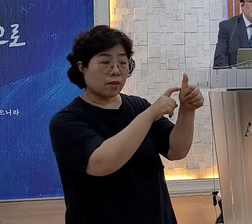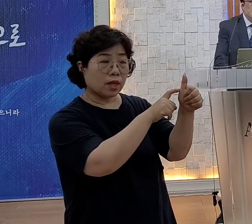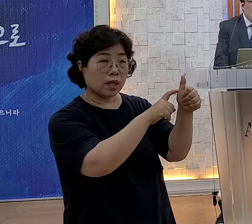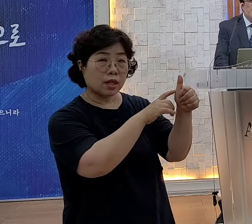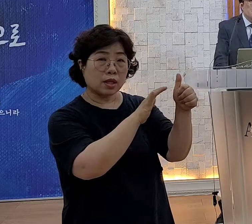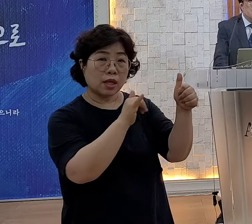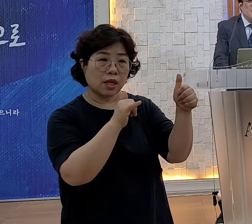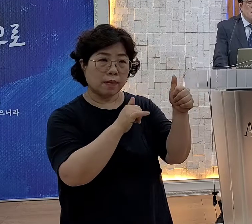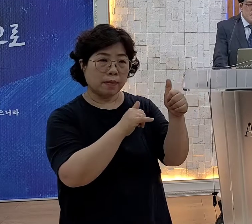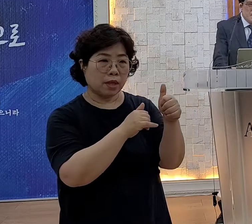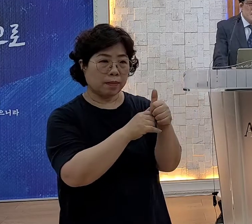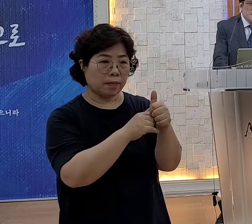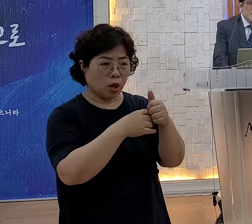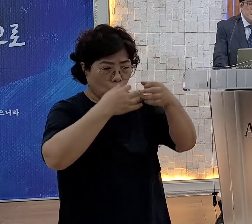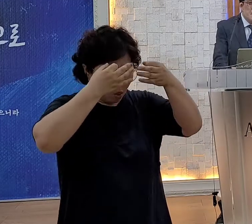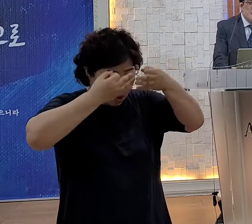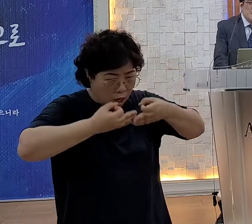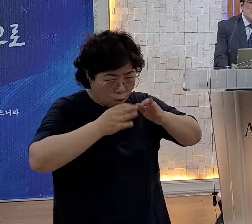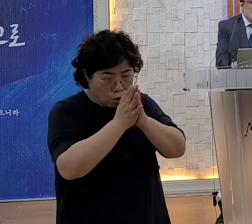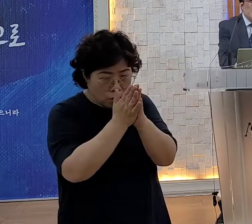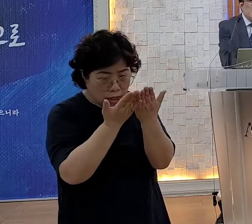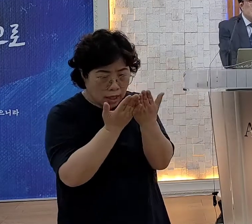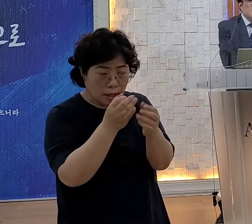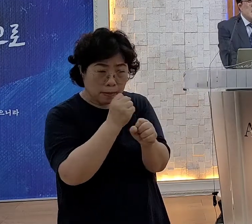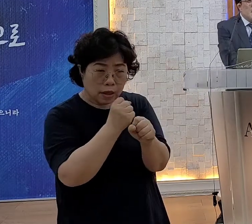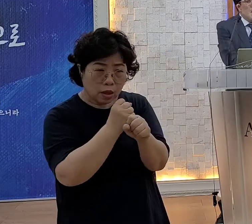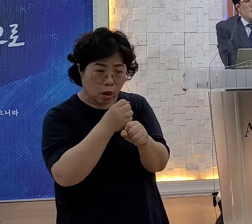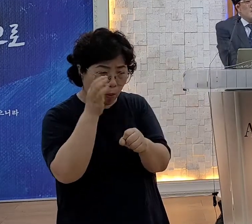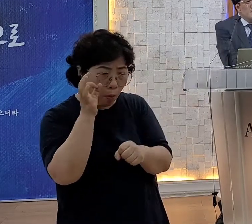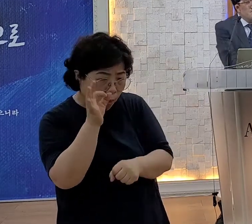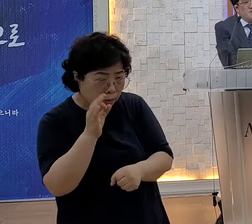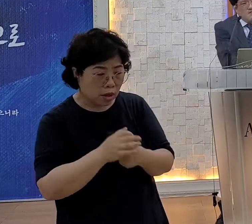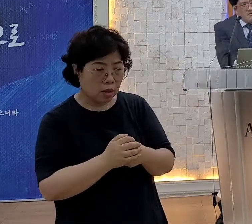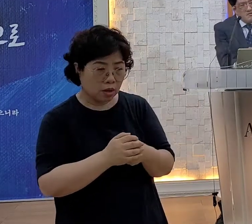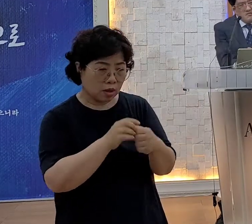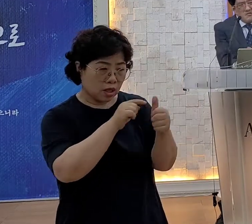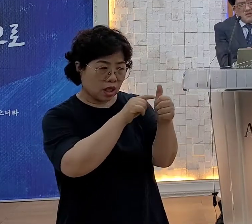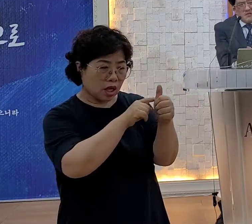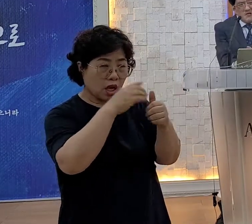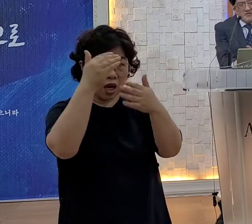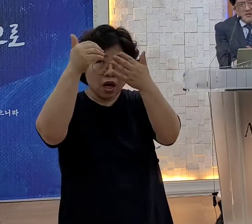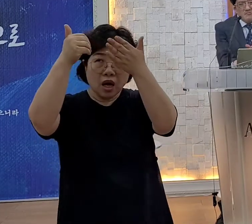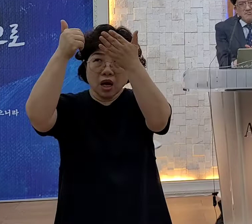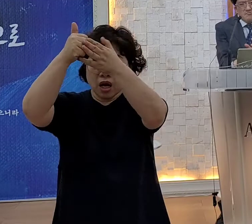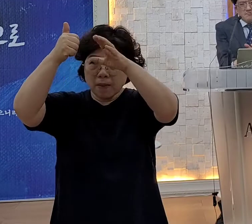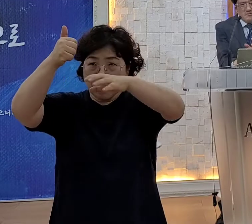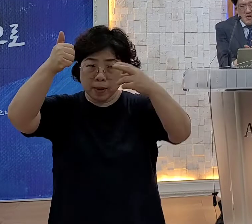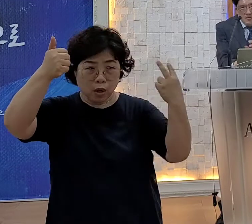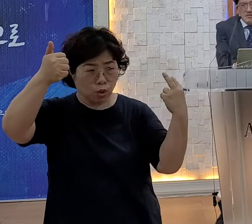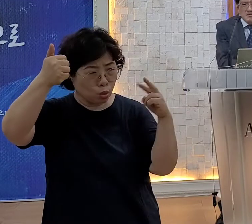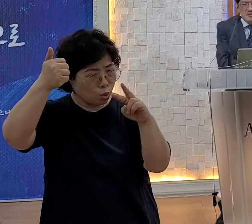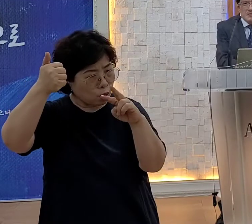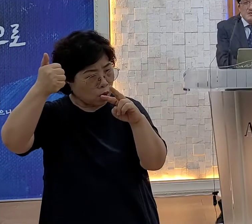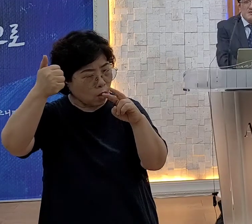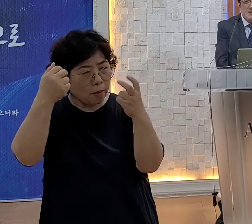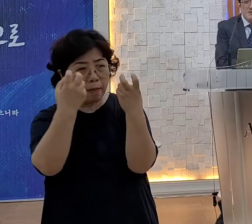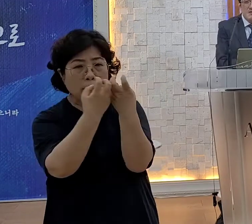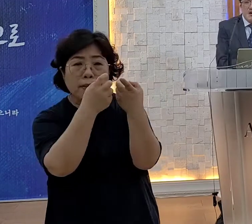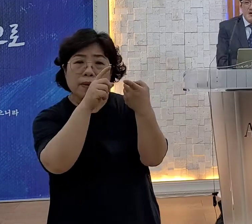톨스토이의 그 참회록에 보면 그가 어떻게 하나님께 돌아왔는지에 대한 참